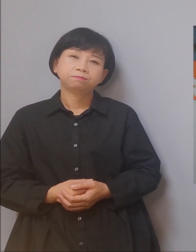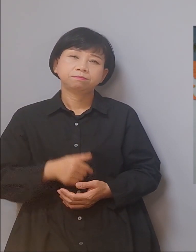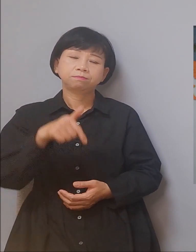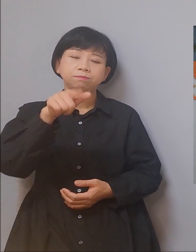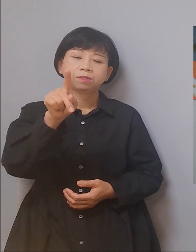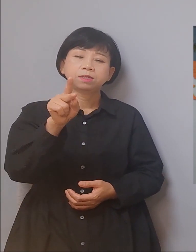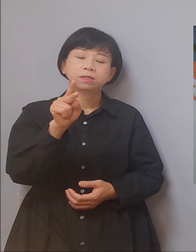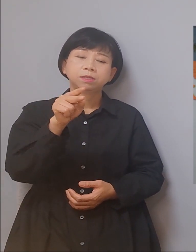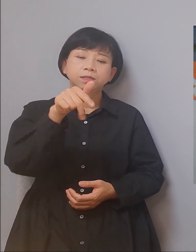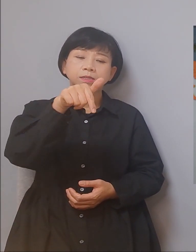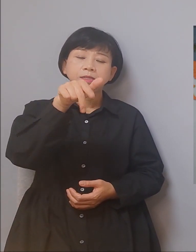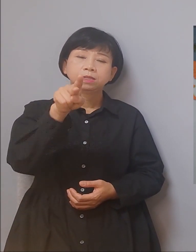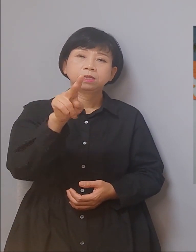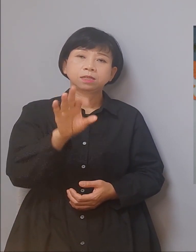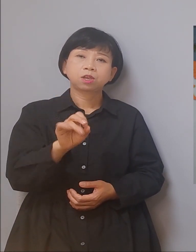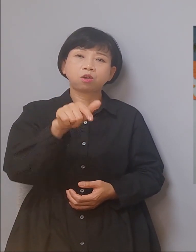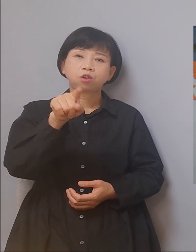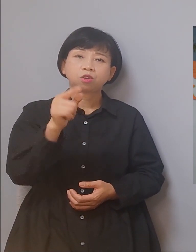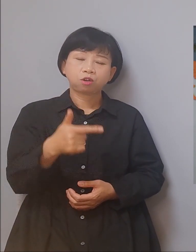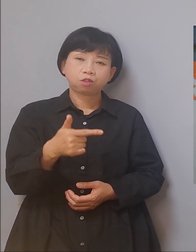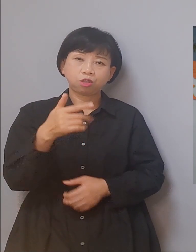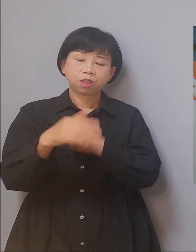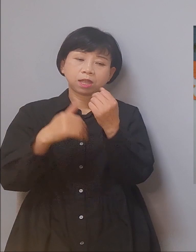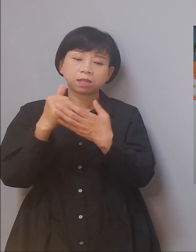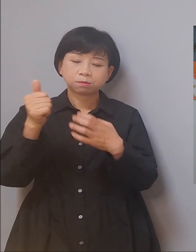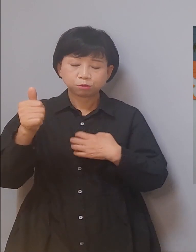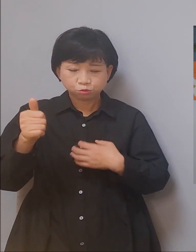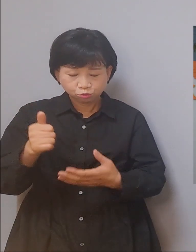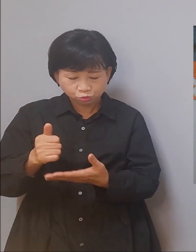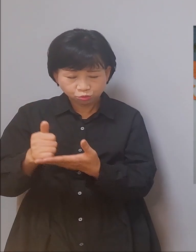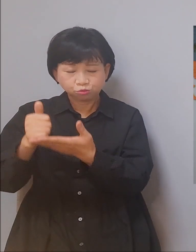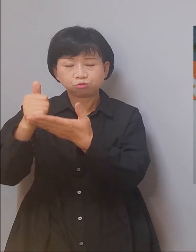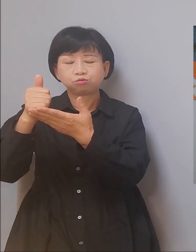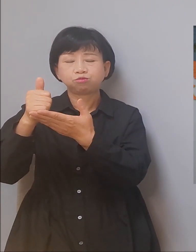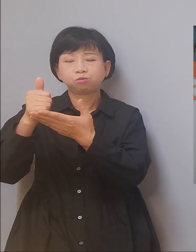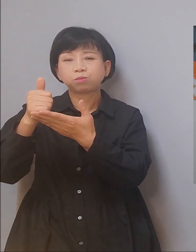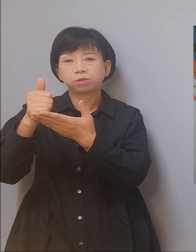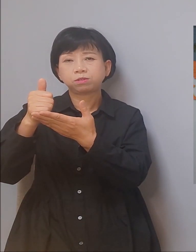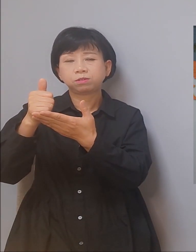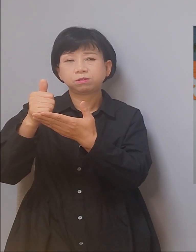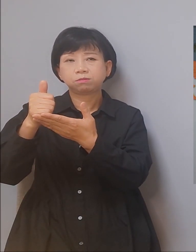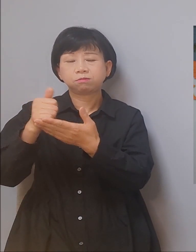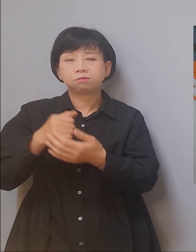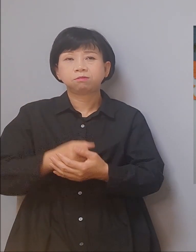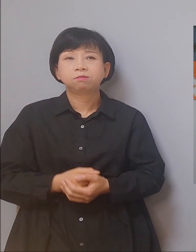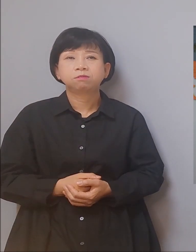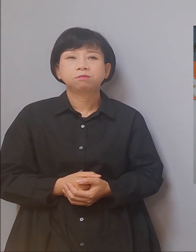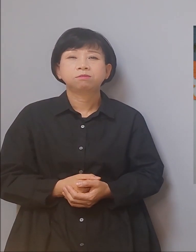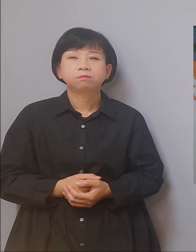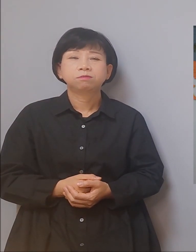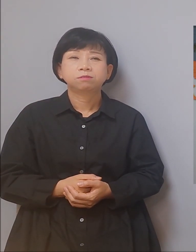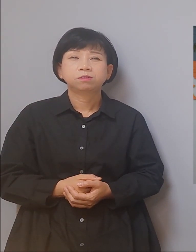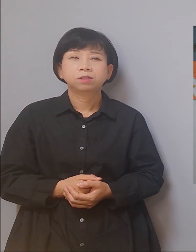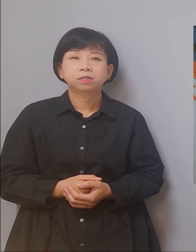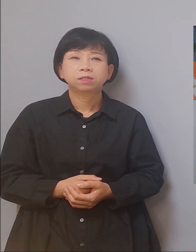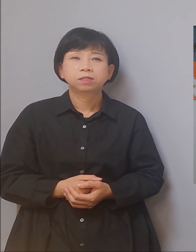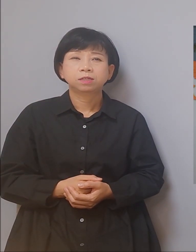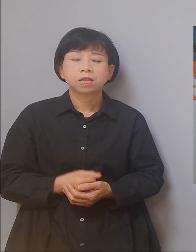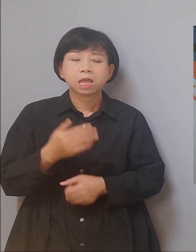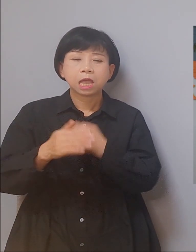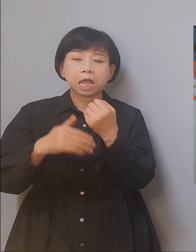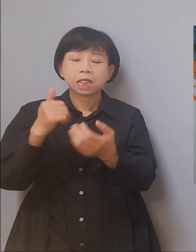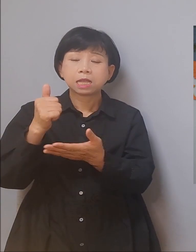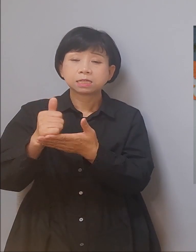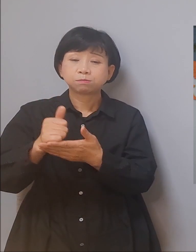경건이라고 하는 것은 하나님을 두려워하며 주님을 높여드리는 겁니다. 단지 이 경건이라는 것을 하나님을 무서워만